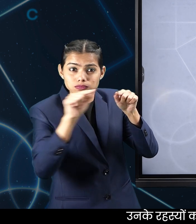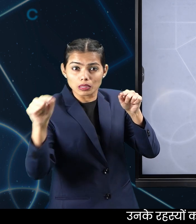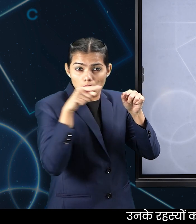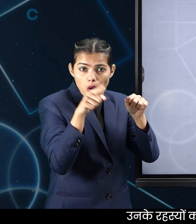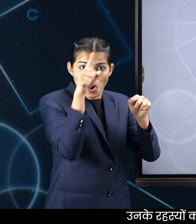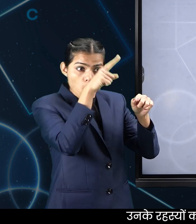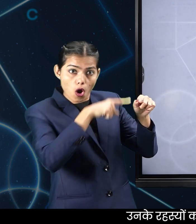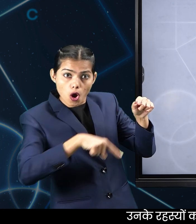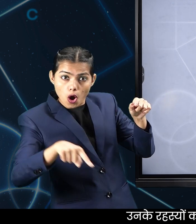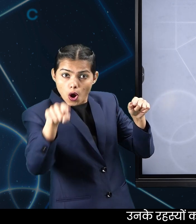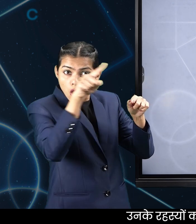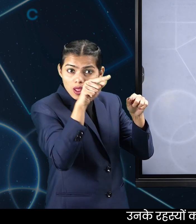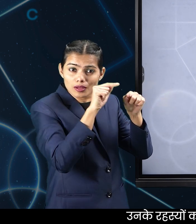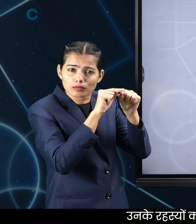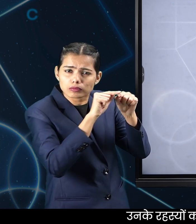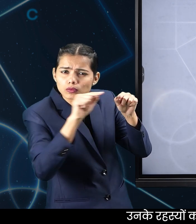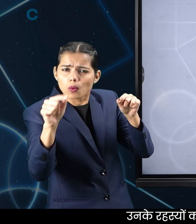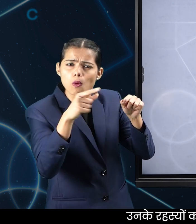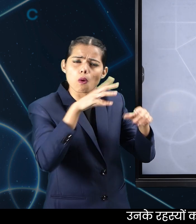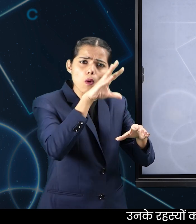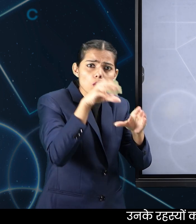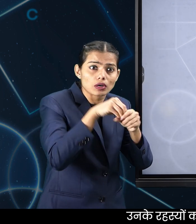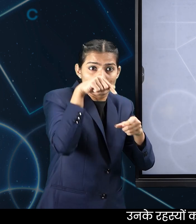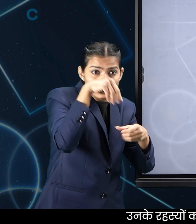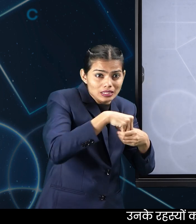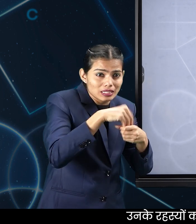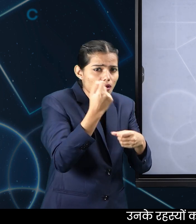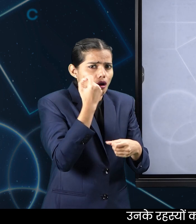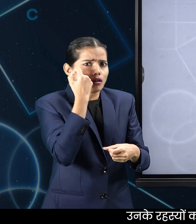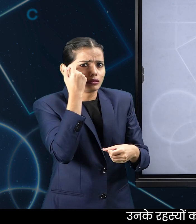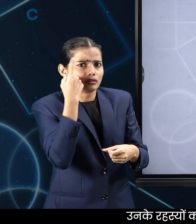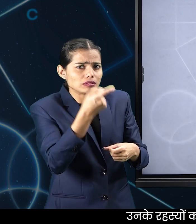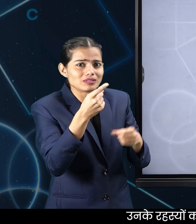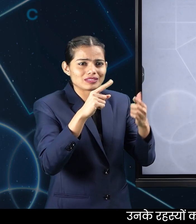उजागर करेंगे और उनके महत्व को समझेंगे।